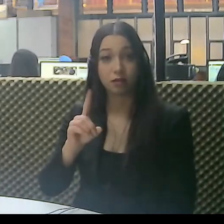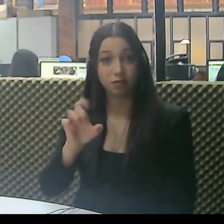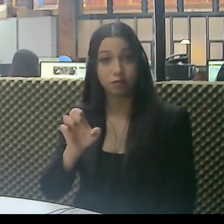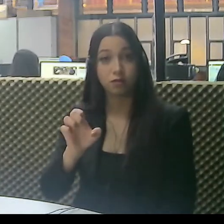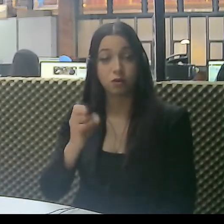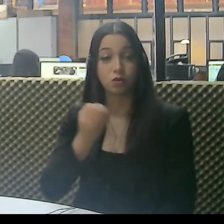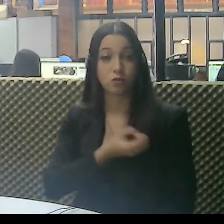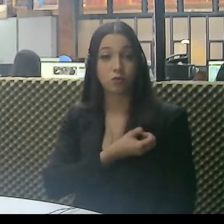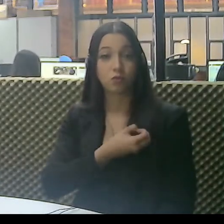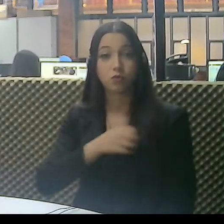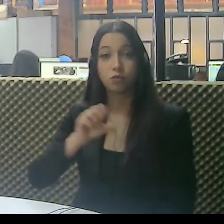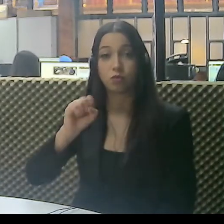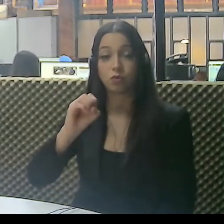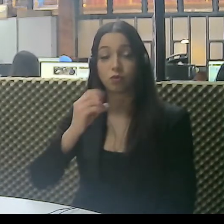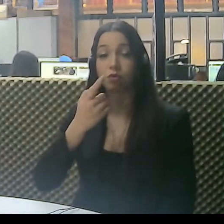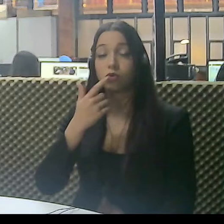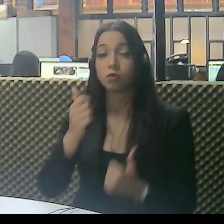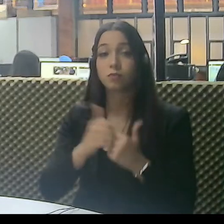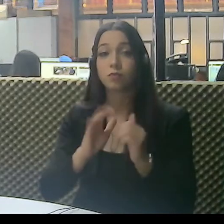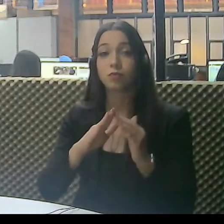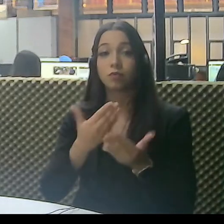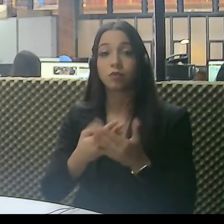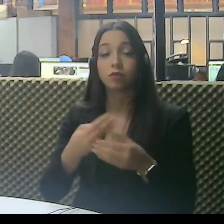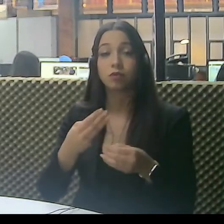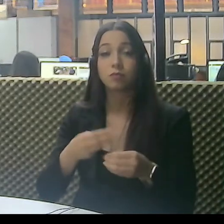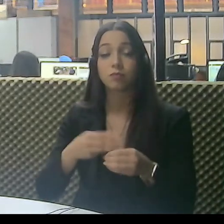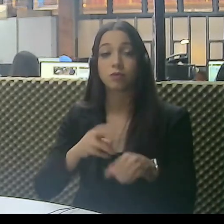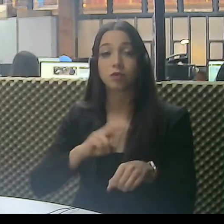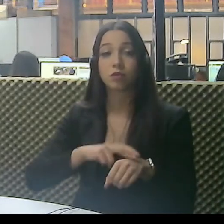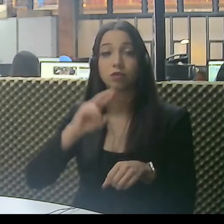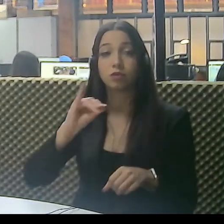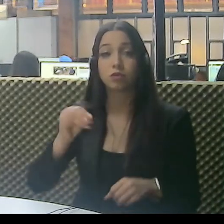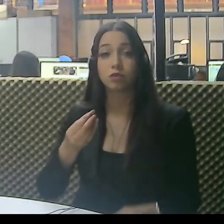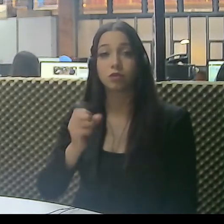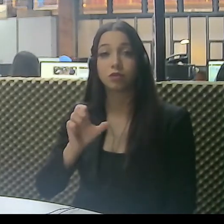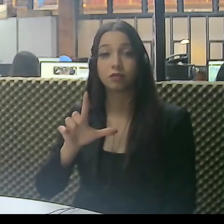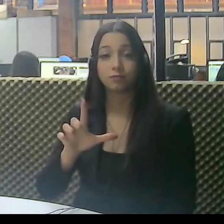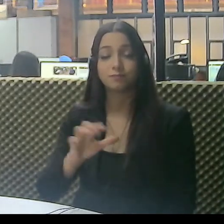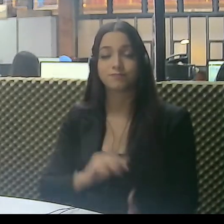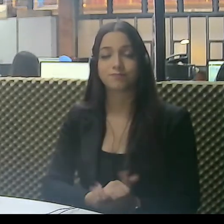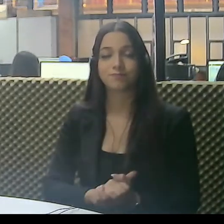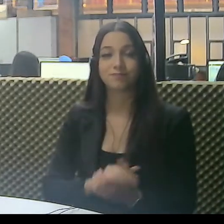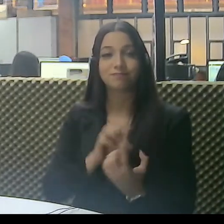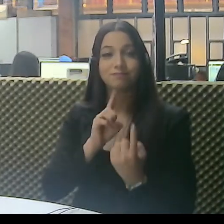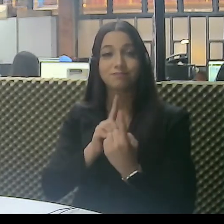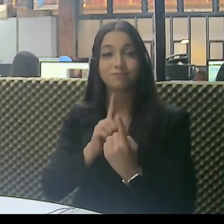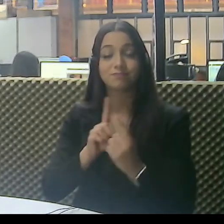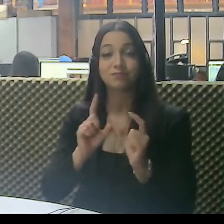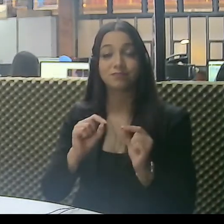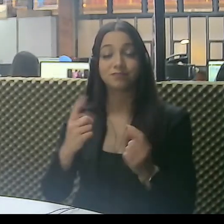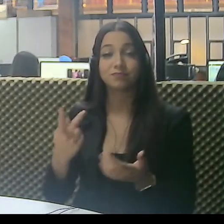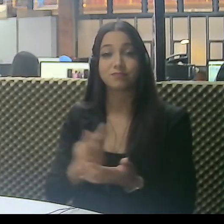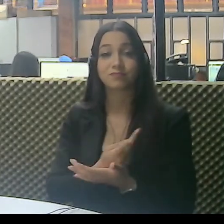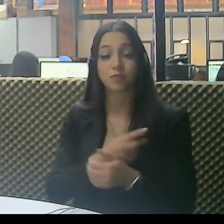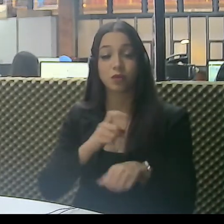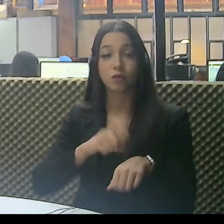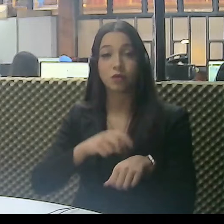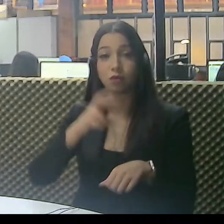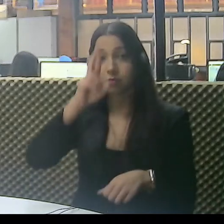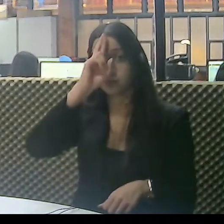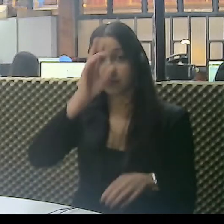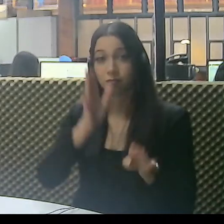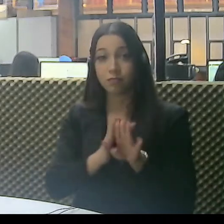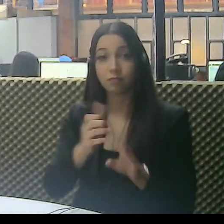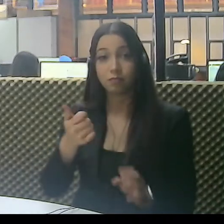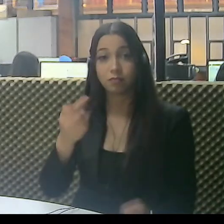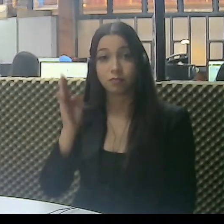na rua da Unidade, número 80, ao lado da Escola Municipal Dr. Joel Cupertino Rodrigues. Os atendimentos ocorrem do meio-dia às